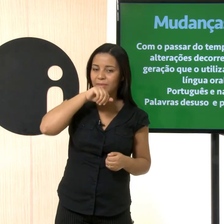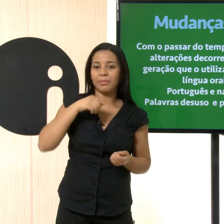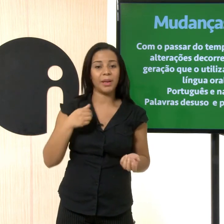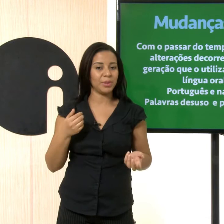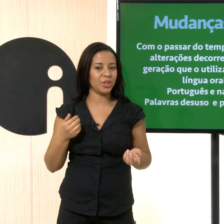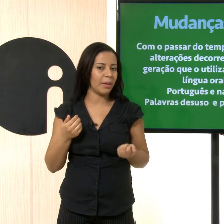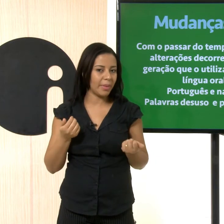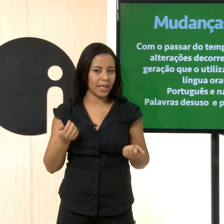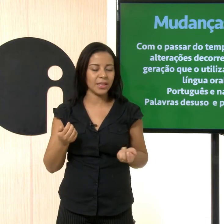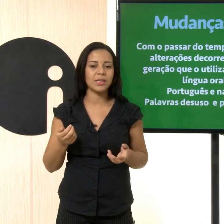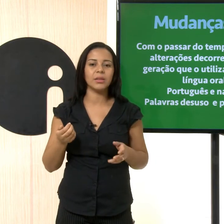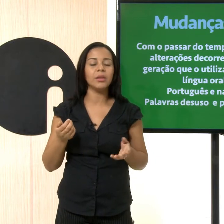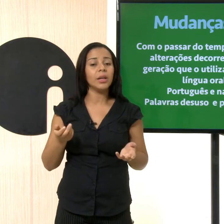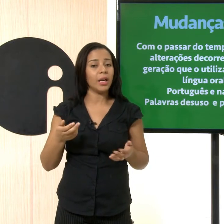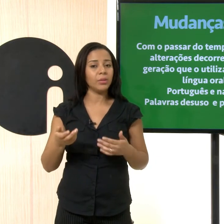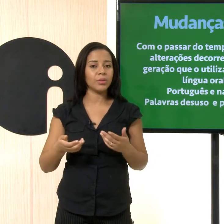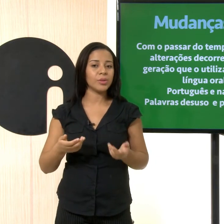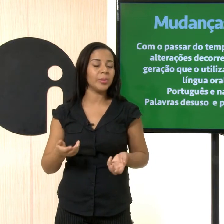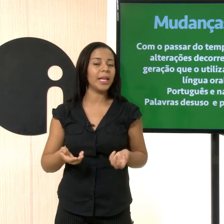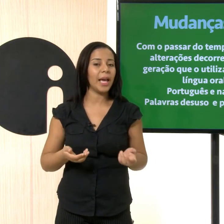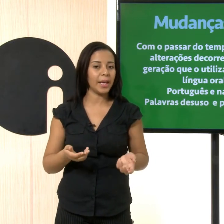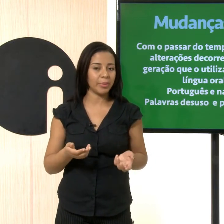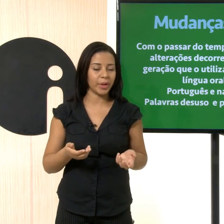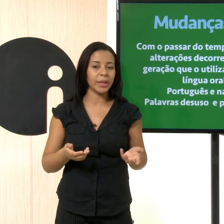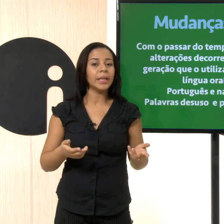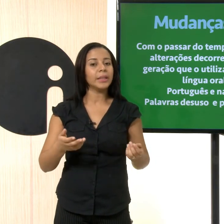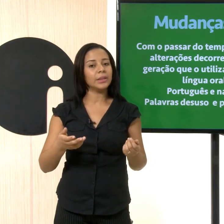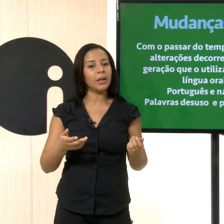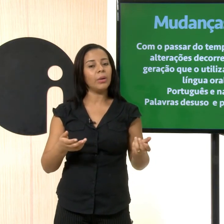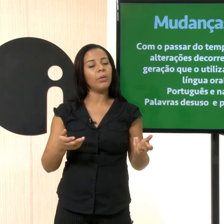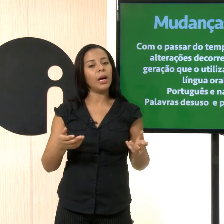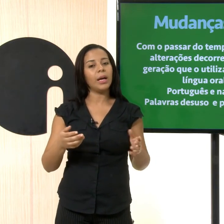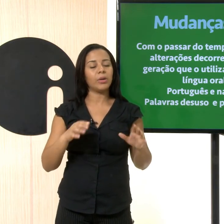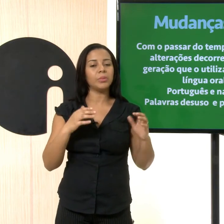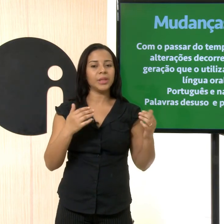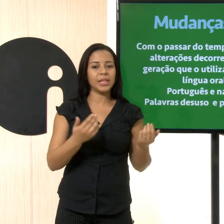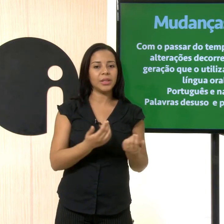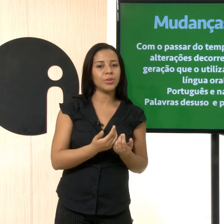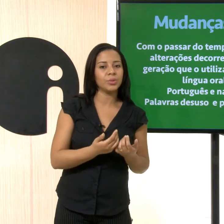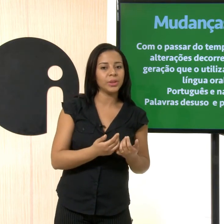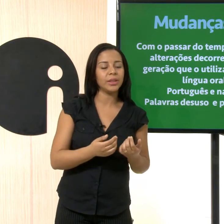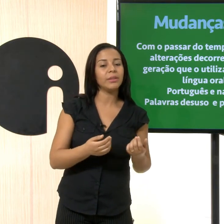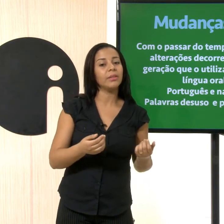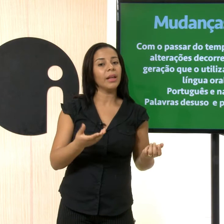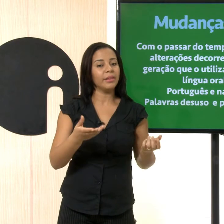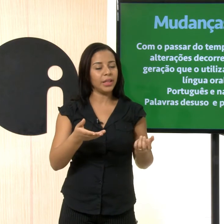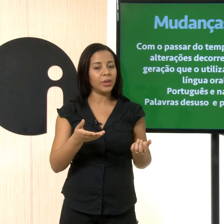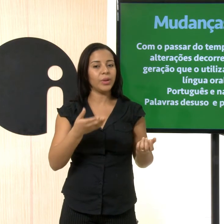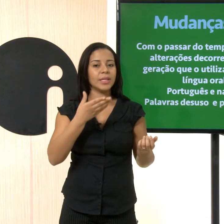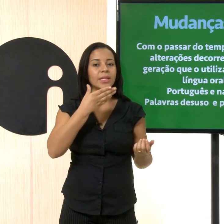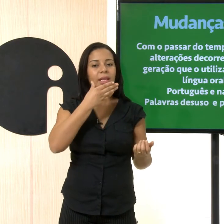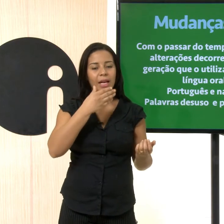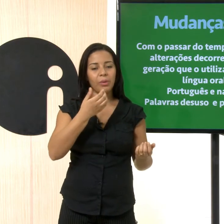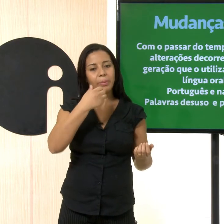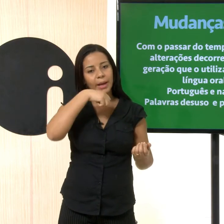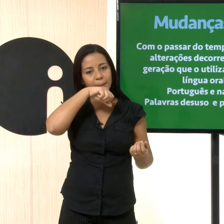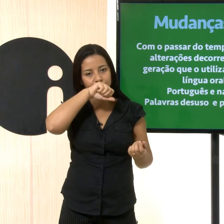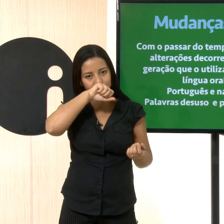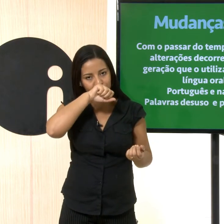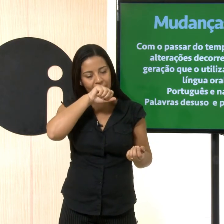para pedir a bênção. Era um costume da época. Então, a comunidade surda criou esse sinal para